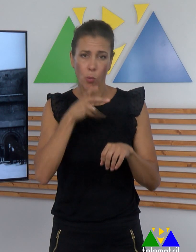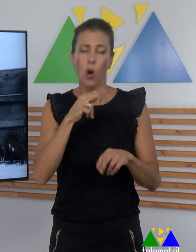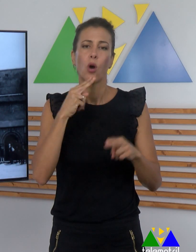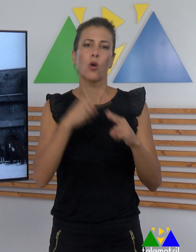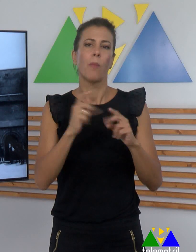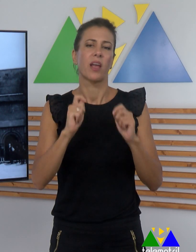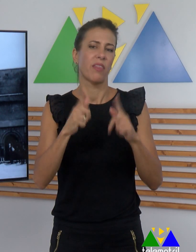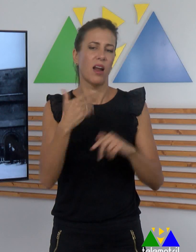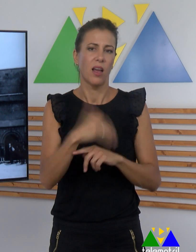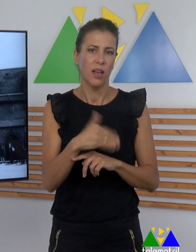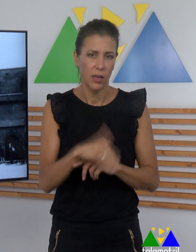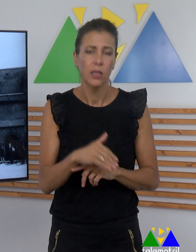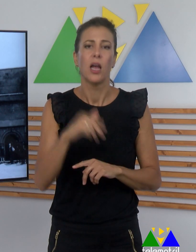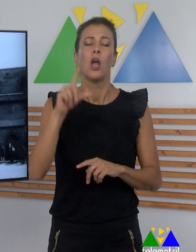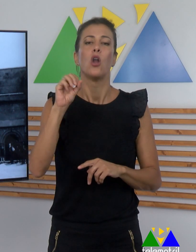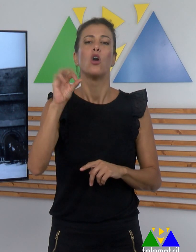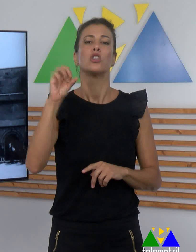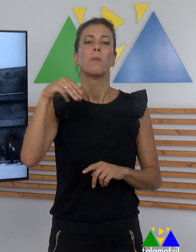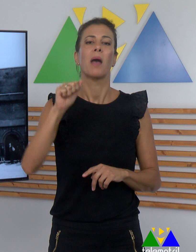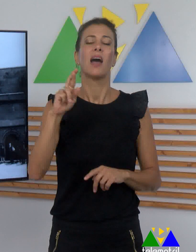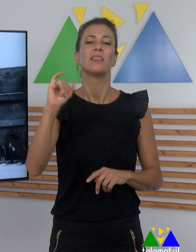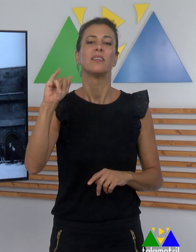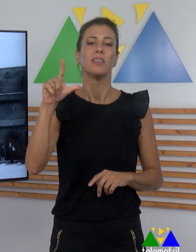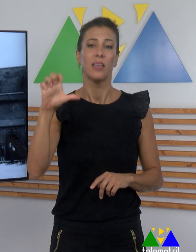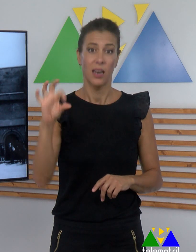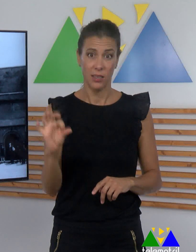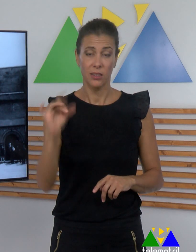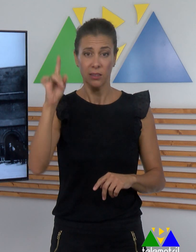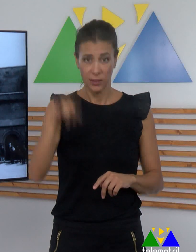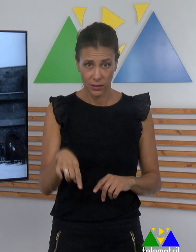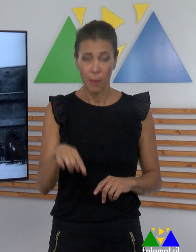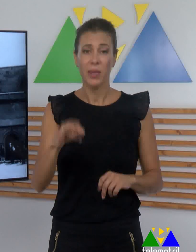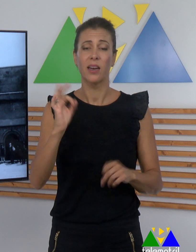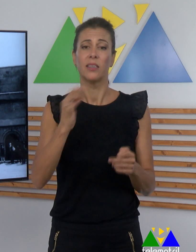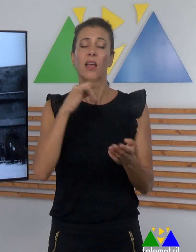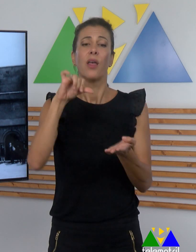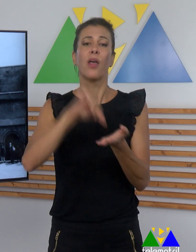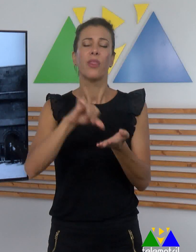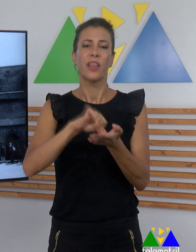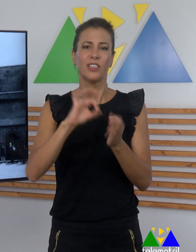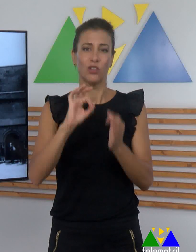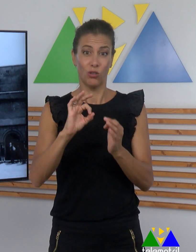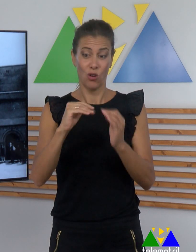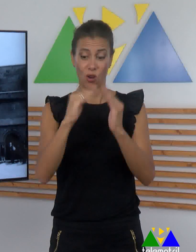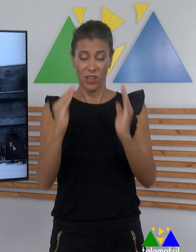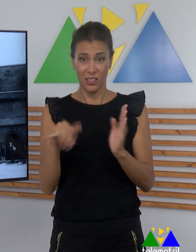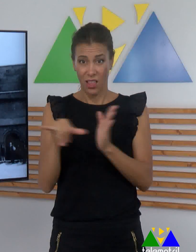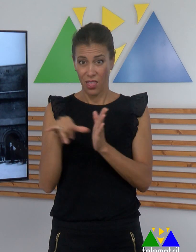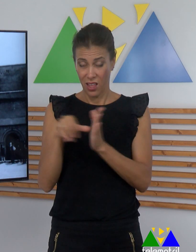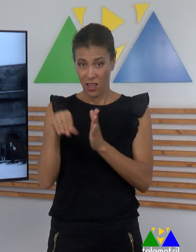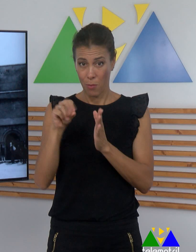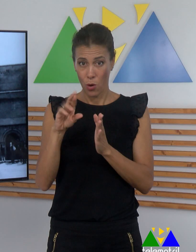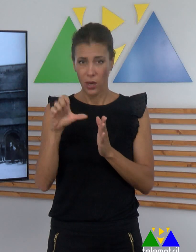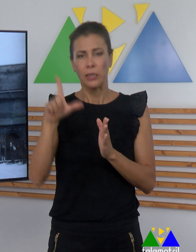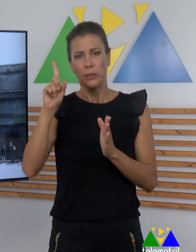que se le dan a las calles, Plaza de los Mártires, y como estuvo el centro de la Falange, la que fue la casa de Pedro Moreu,